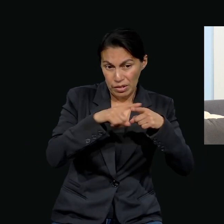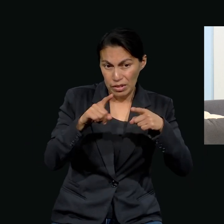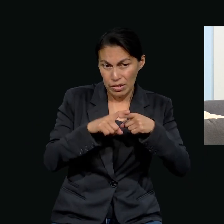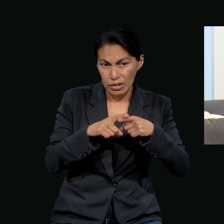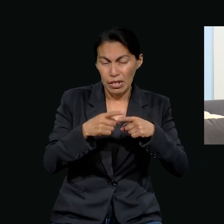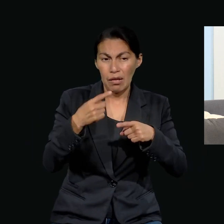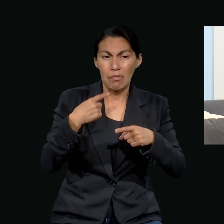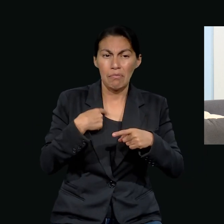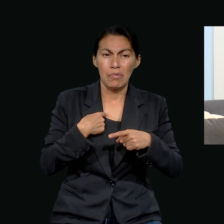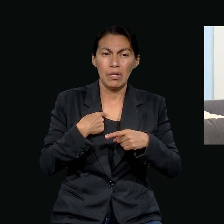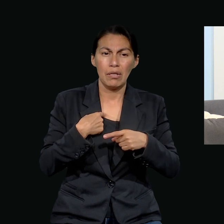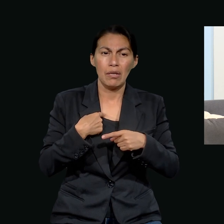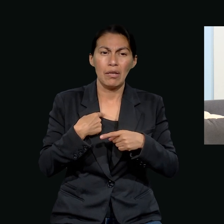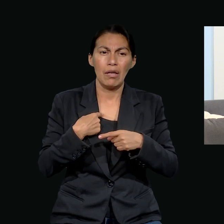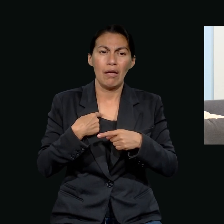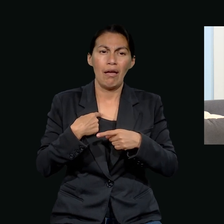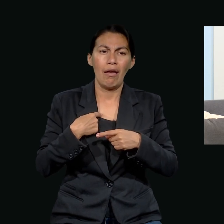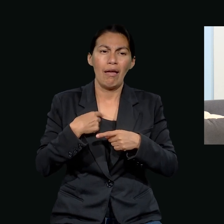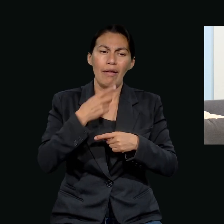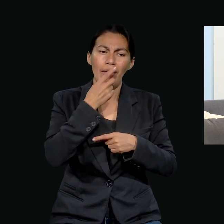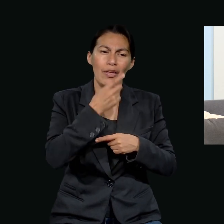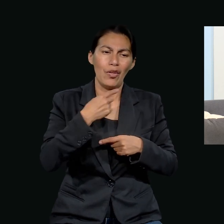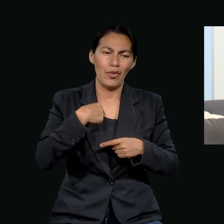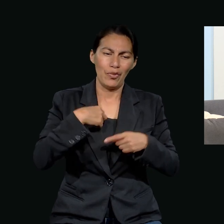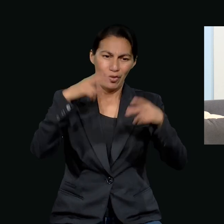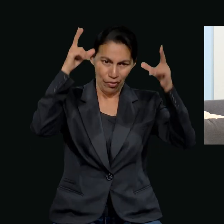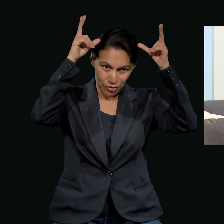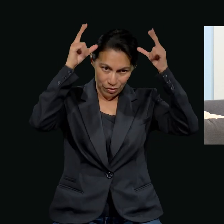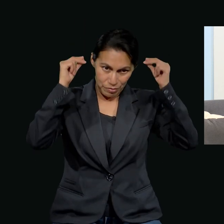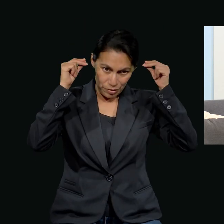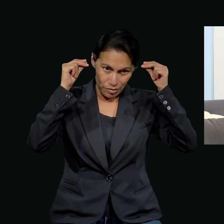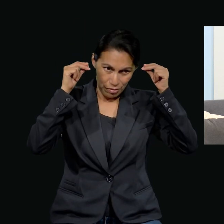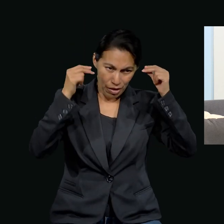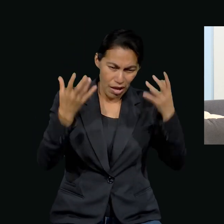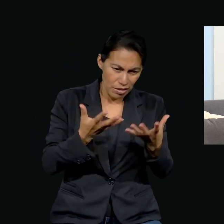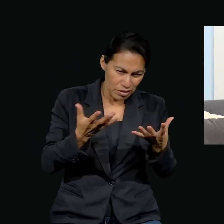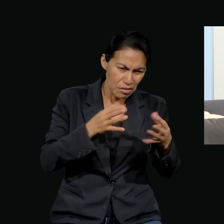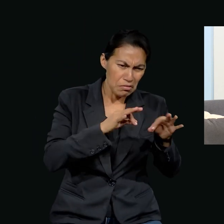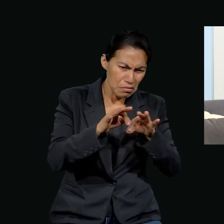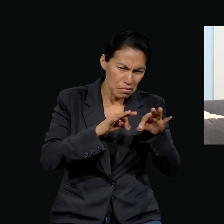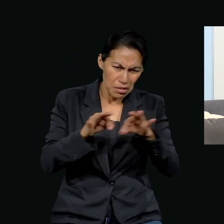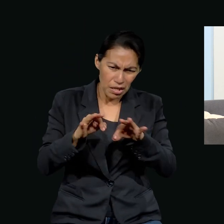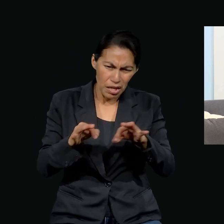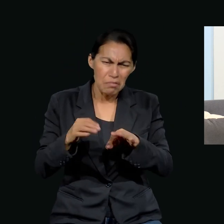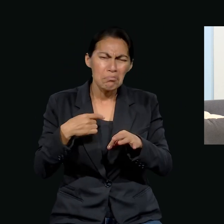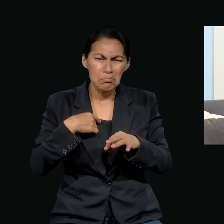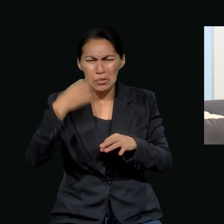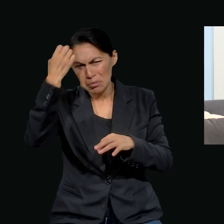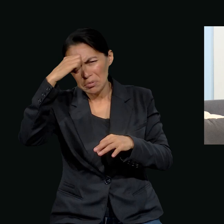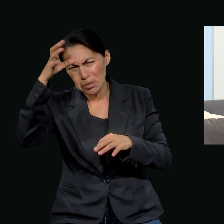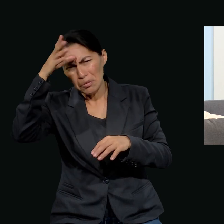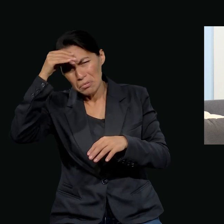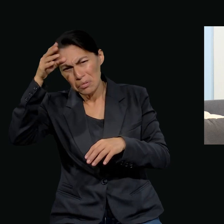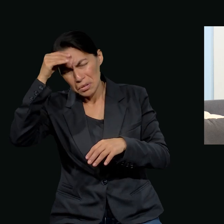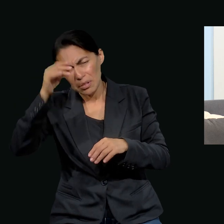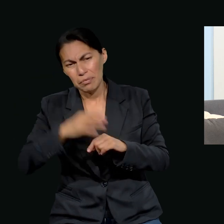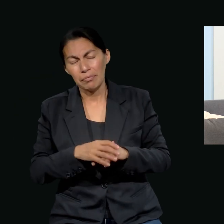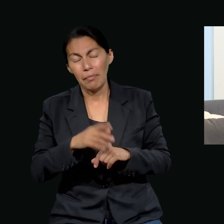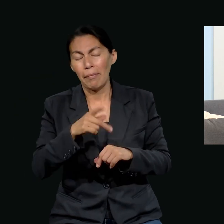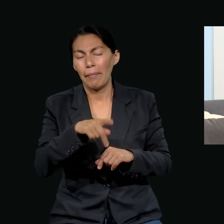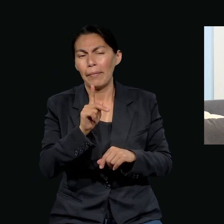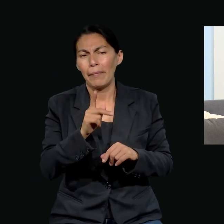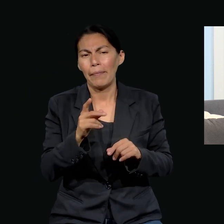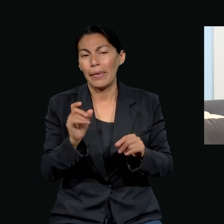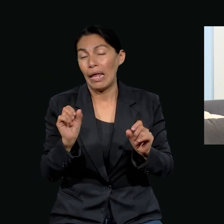entonces me pusieron a hacer funciones de enfermería y allí también tuve experiencias. Ahora, hay algo muy